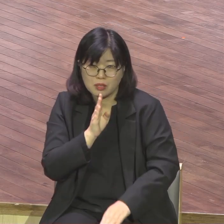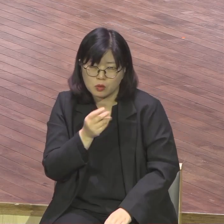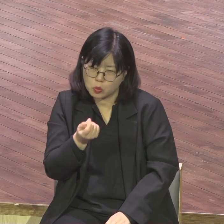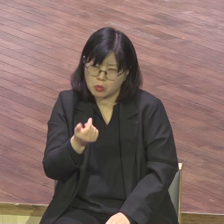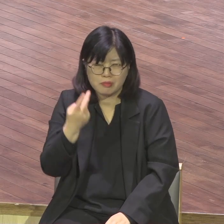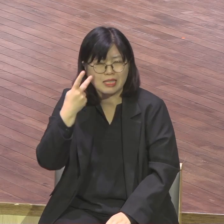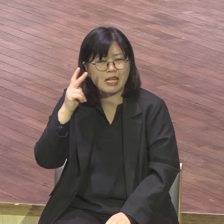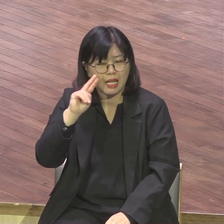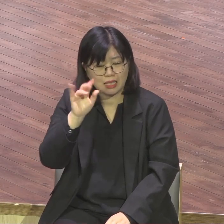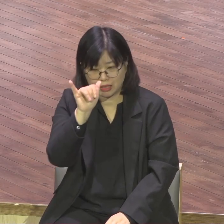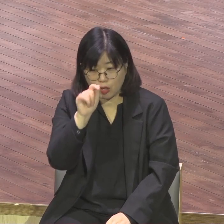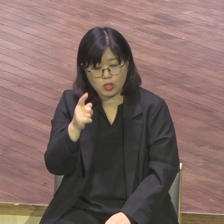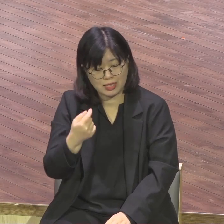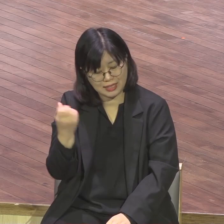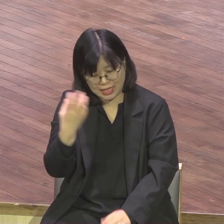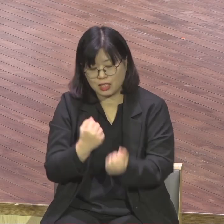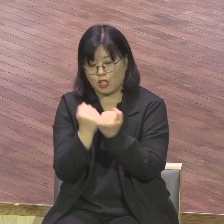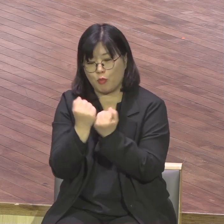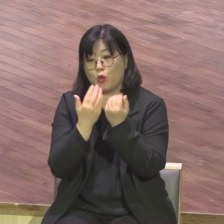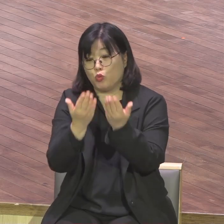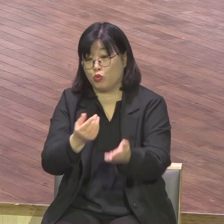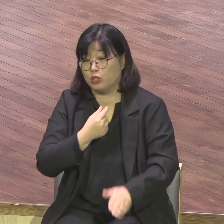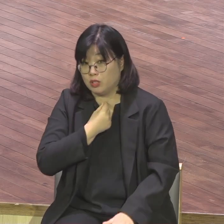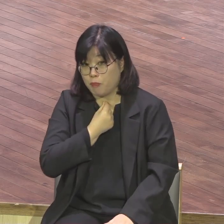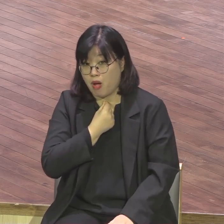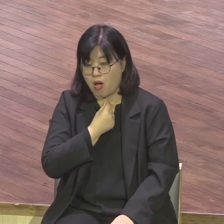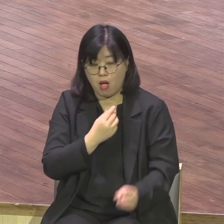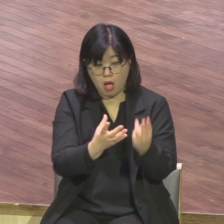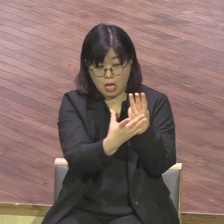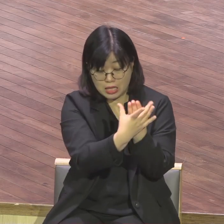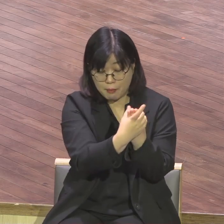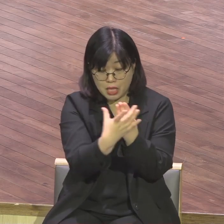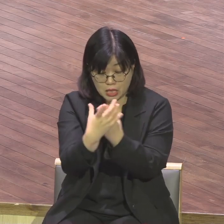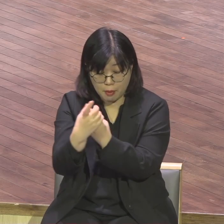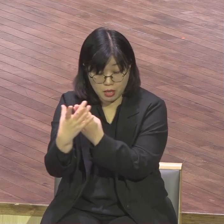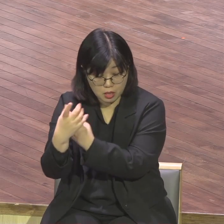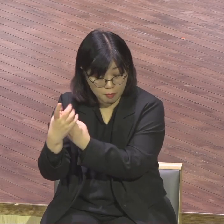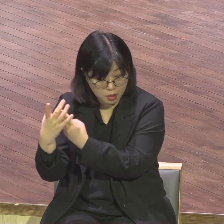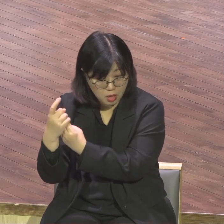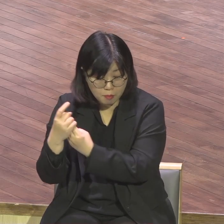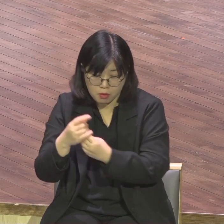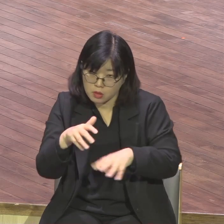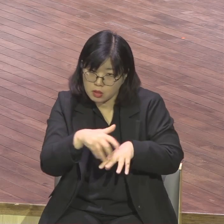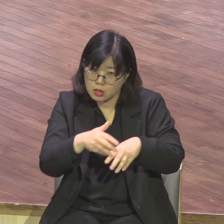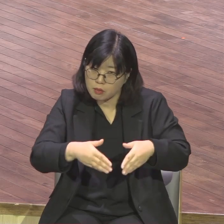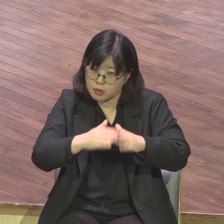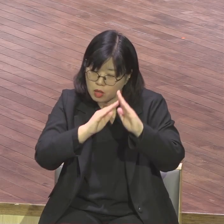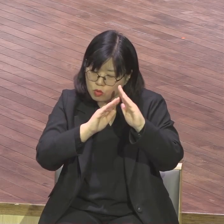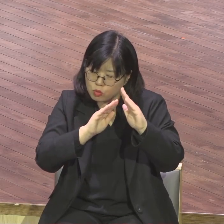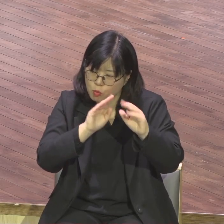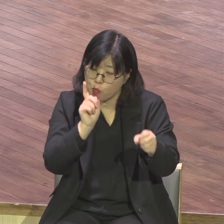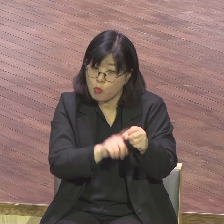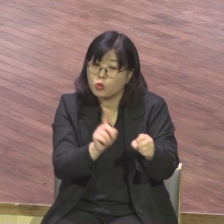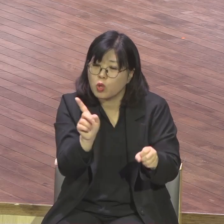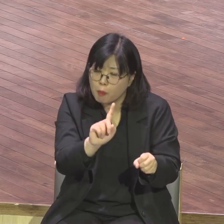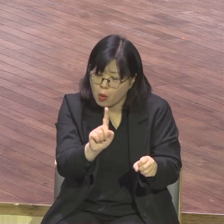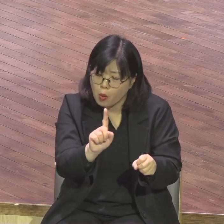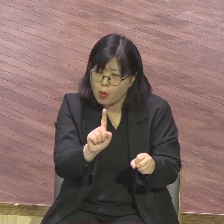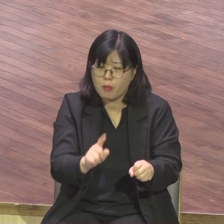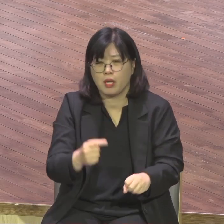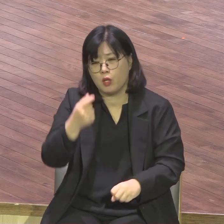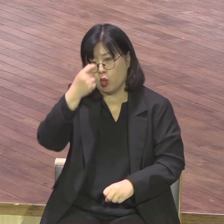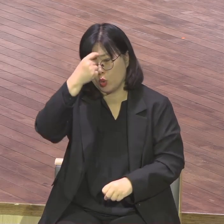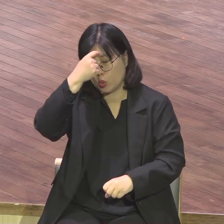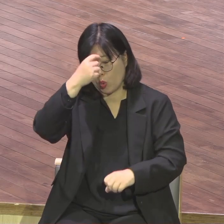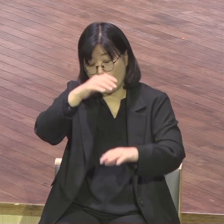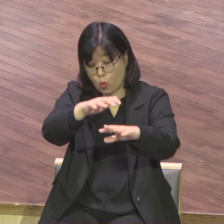출석 정착을 위한 여기 초점이 맞춰 있습니다. 1만 성도의 정착을 위해서 3.1조를 이루어서